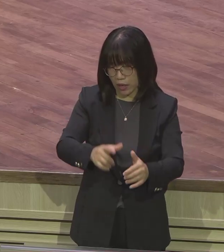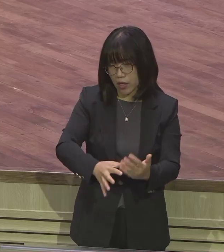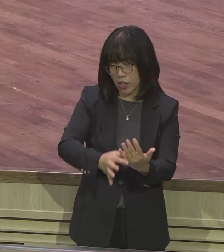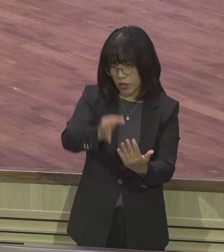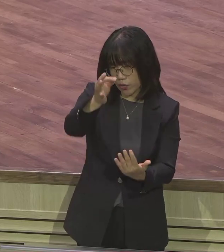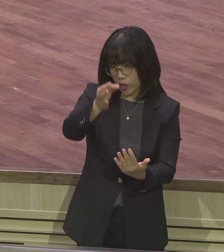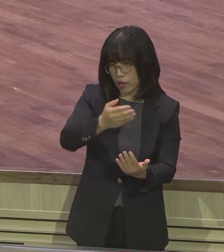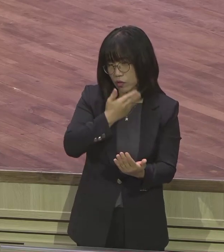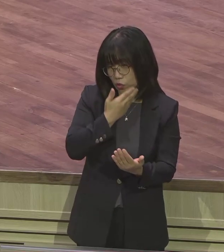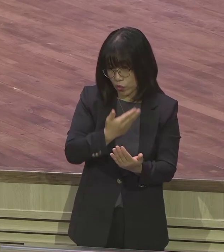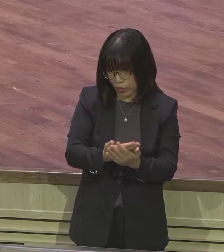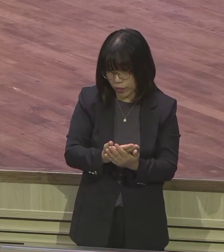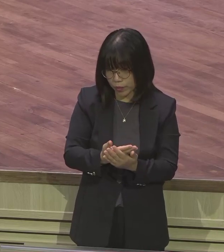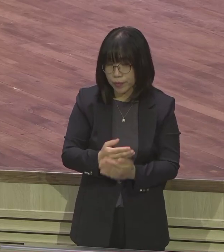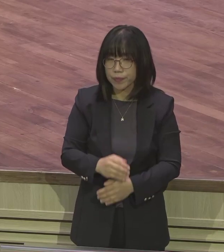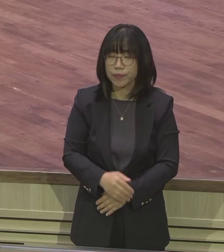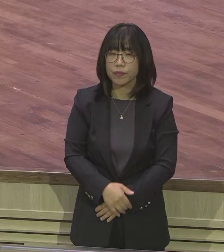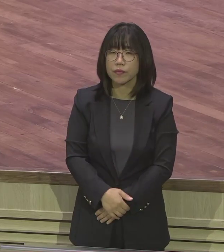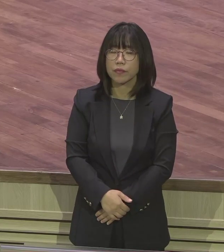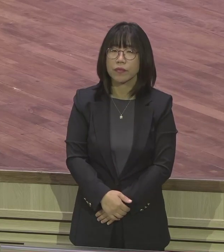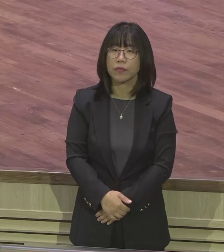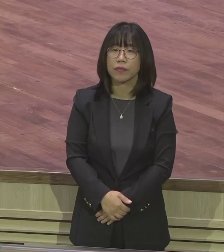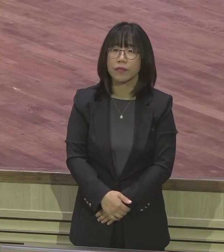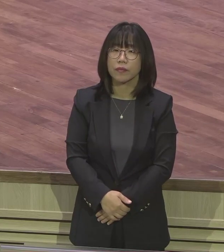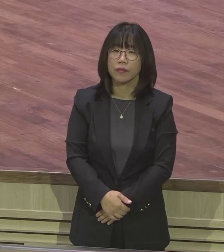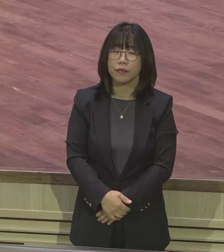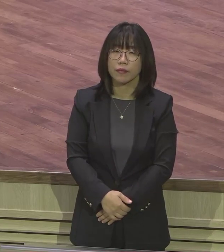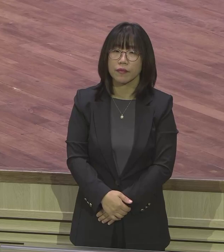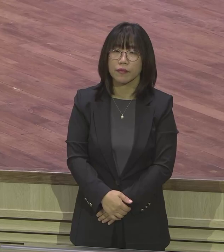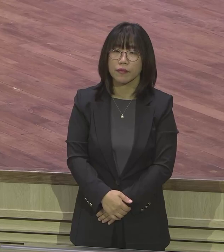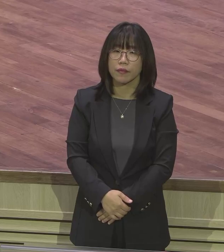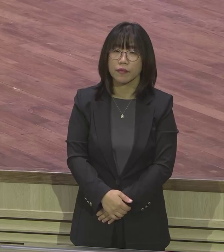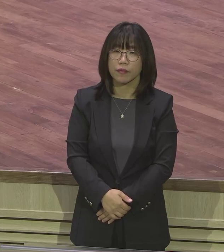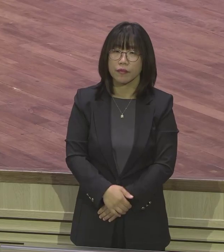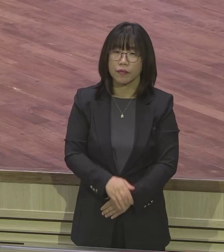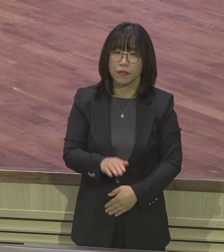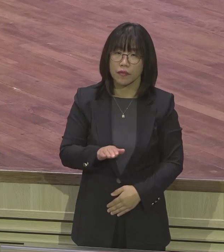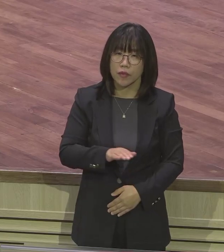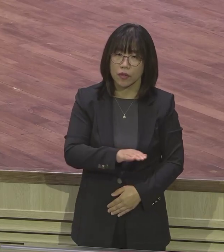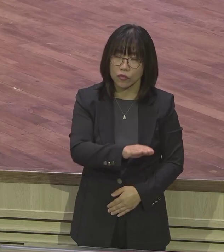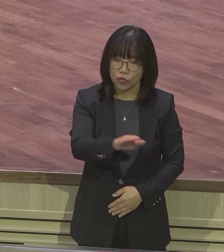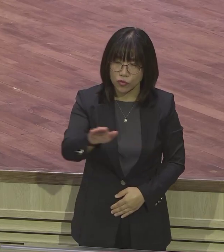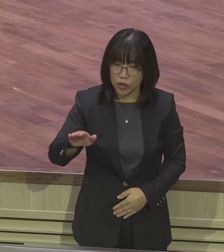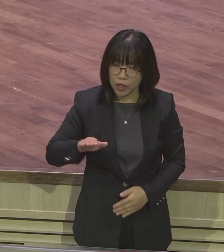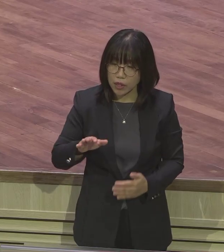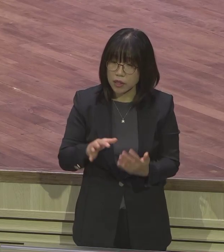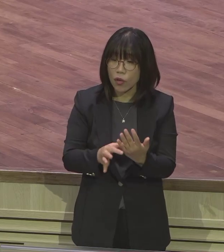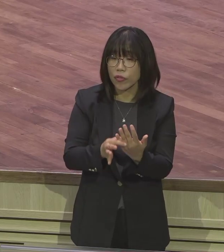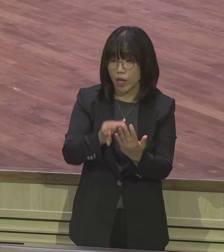얼마나 영적으로 중요한지 출애굽기 1장에서 시작합니다. 다시금 강조합니다. 우리의 이 선택도